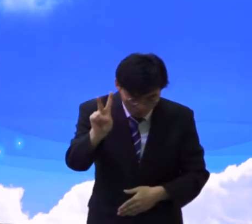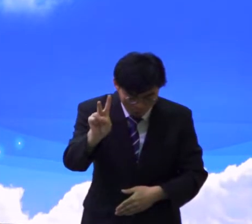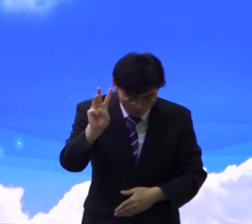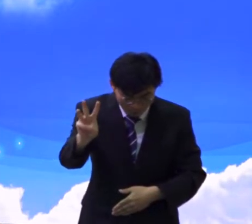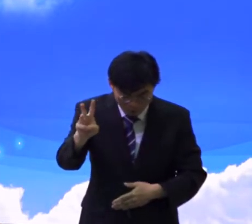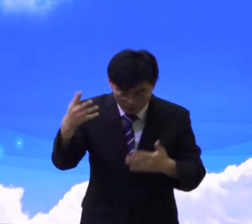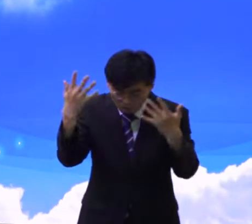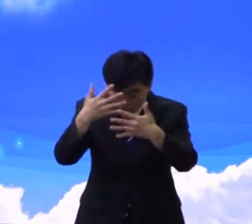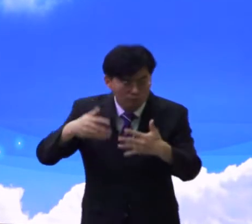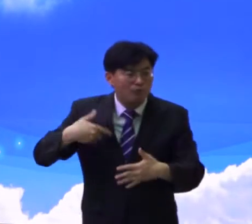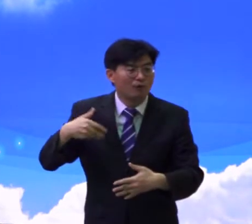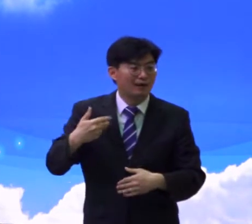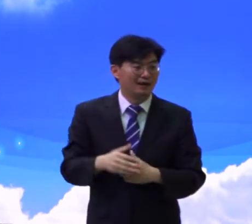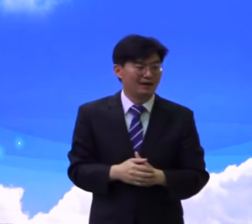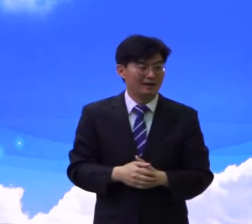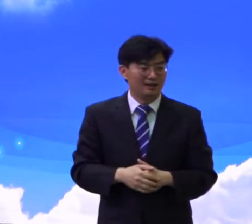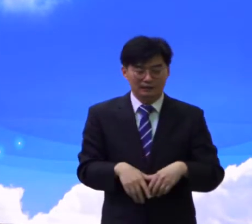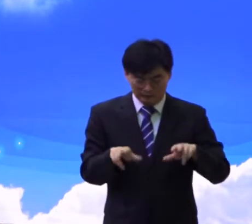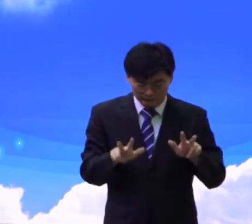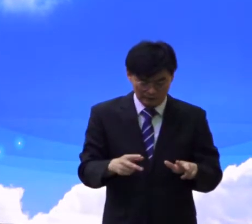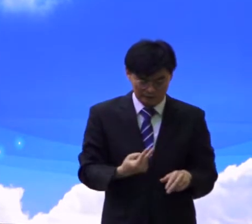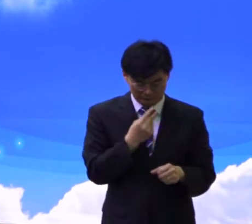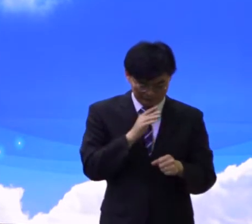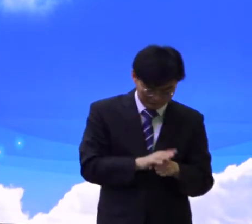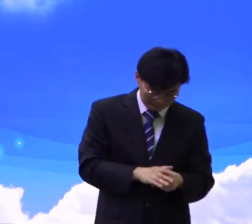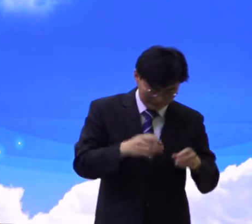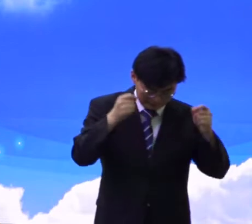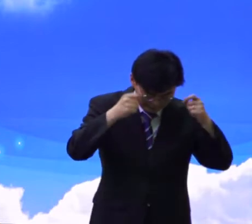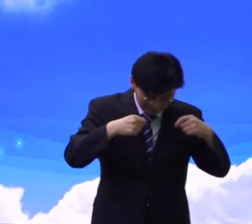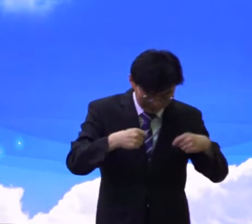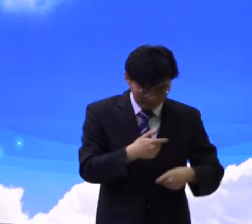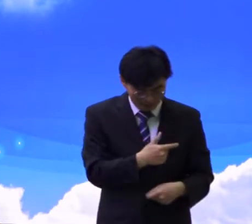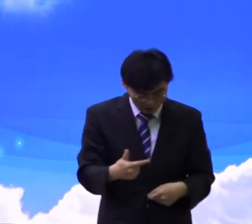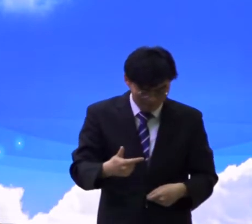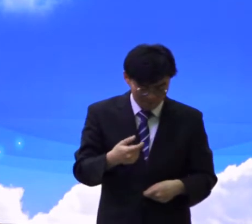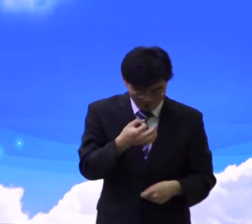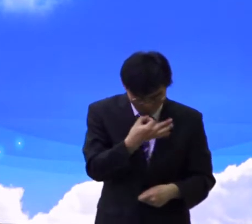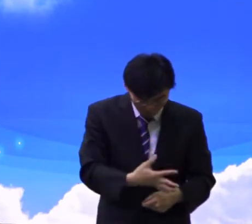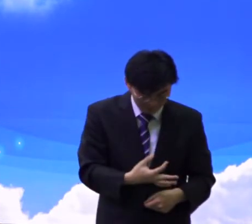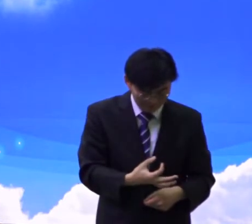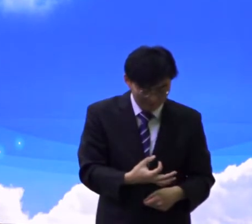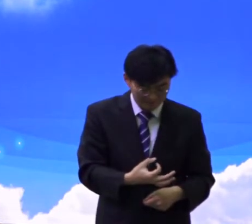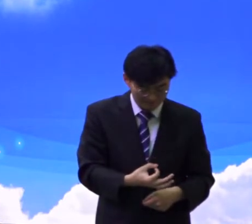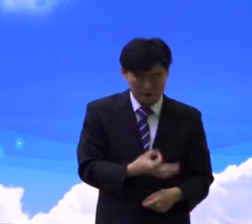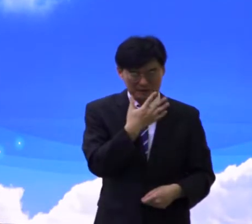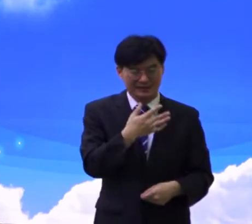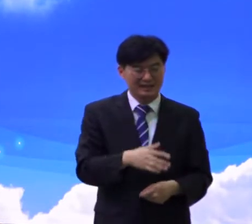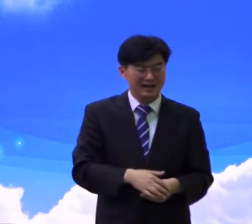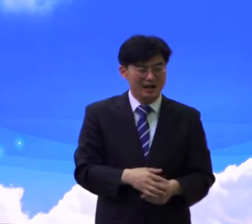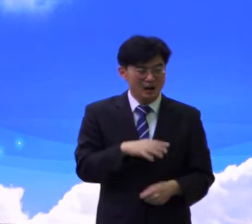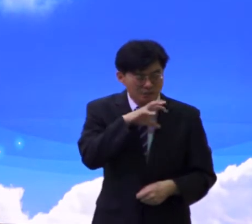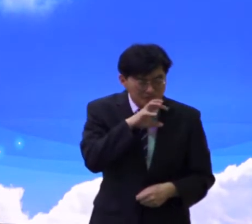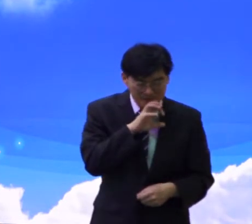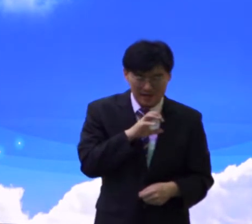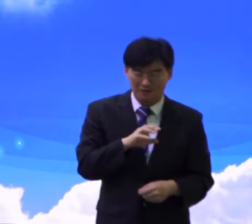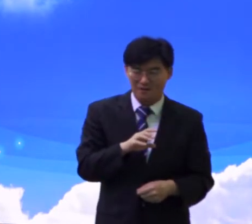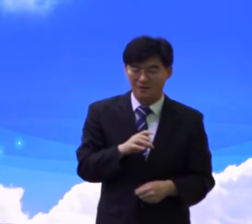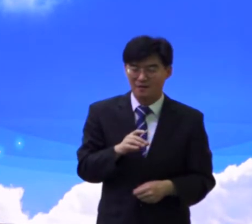못하고 때때로 지금 고난의 현실 속에서 눈물을 흘리며 예레미야가 한 것처럼 하나님께 따지고 묻고